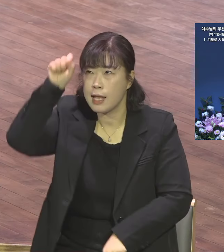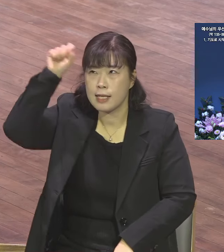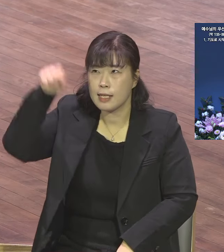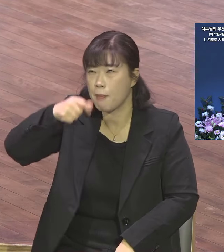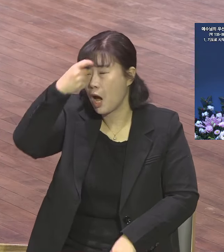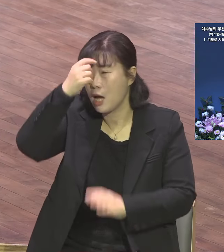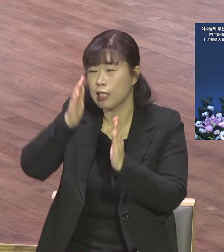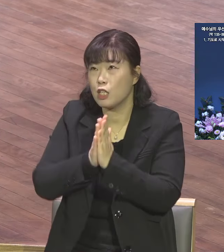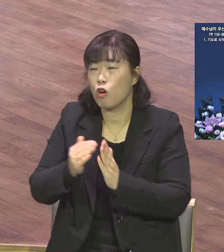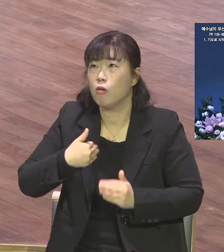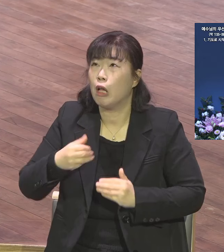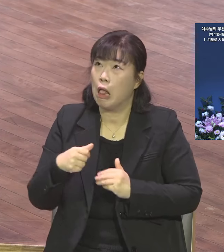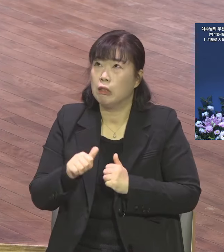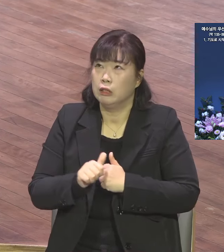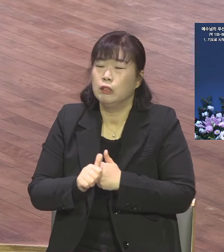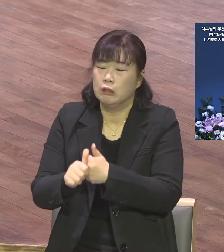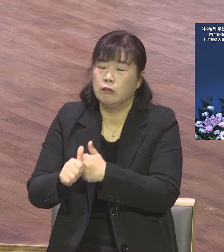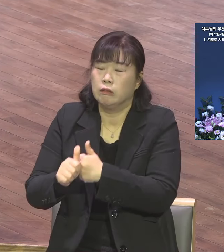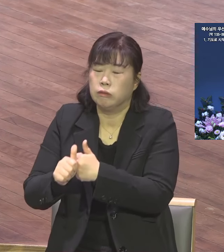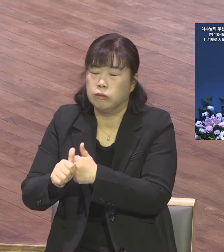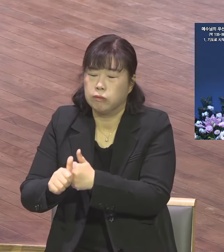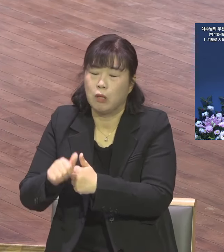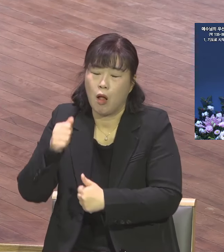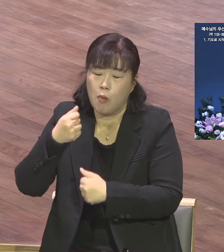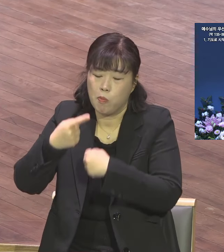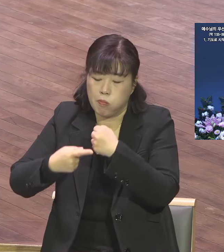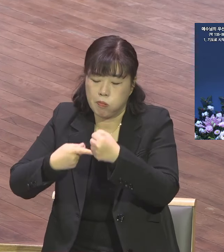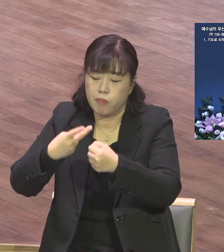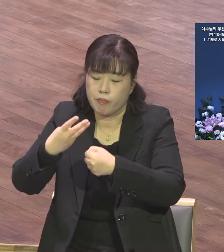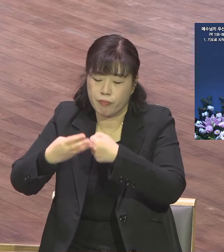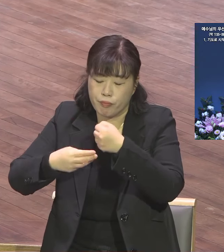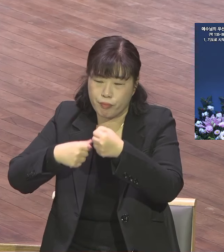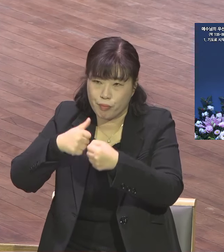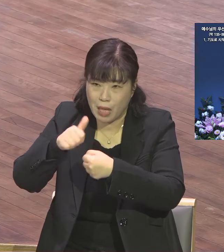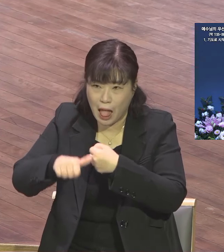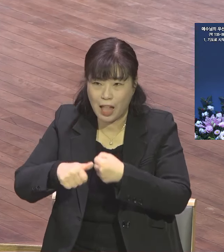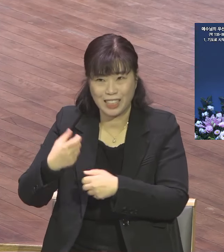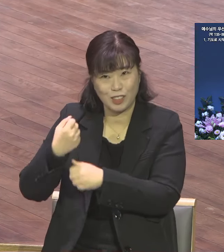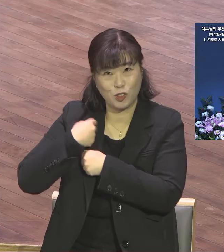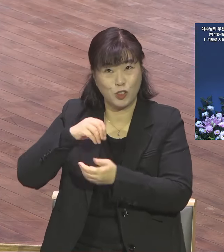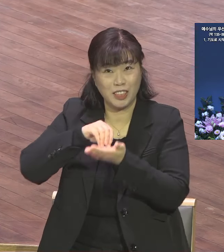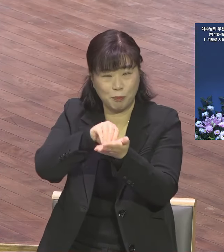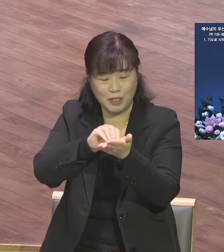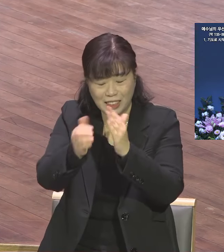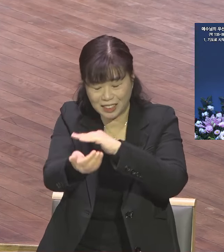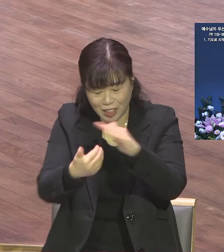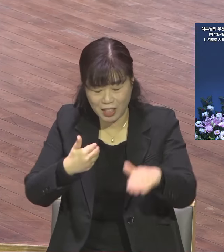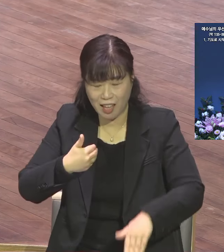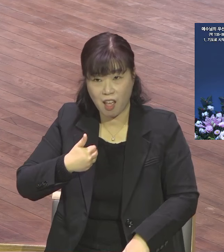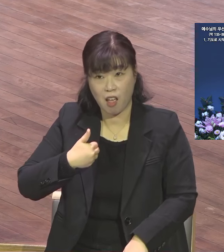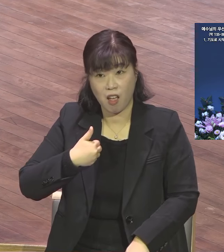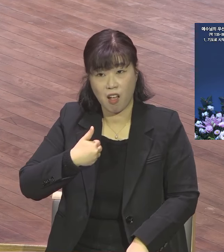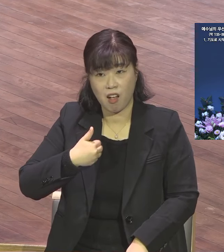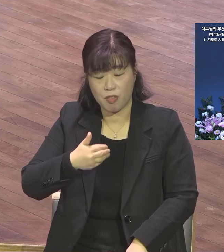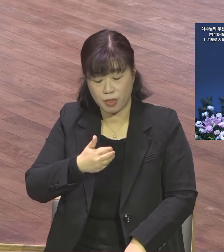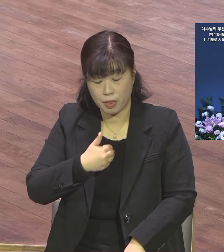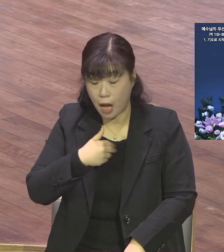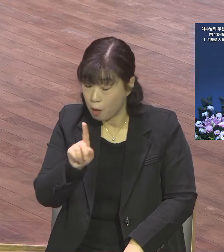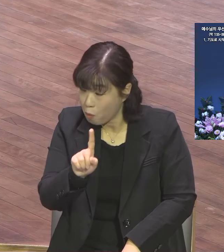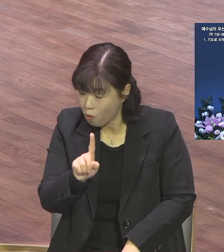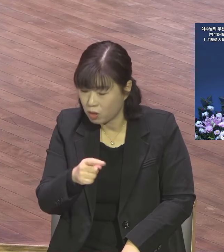그것이 계속됐어요. 군대 가기 전에 어머니 내일 군대 갑니다. 철학기도 해라. 군에 가기 전날 철학기도 했어요. 담요 한 장